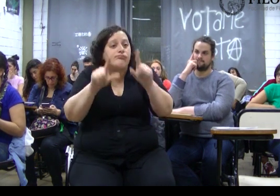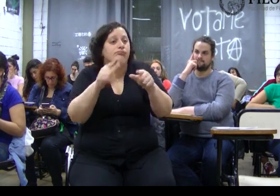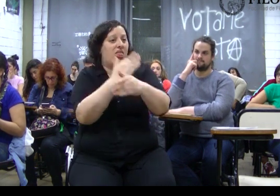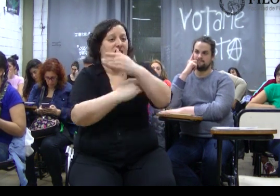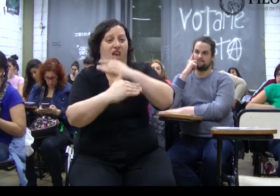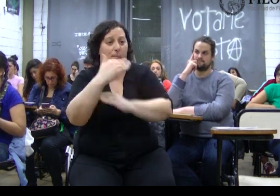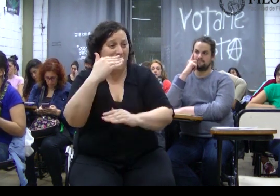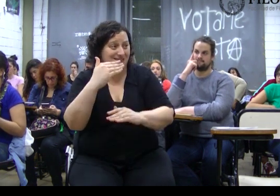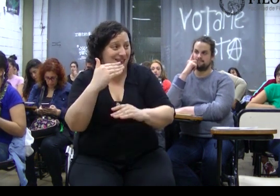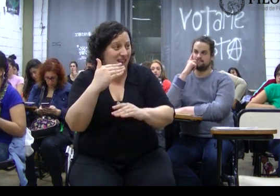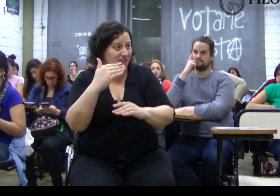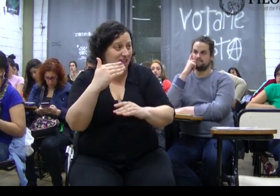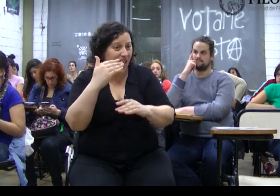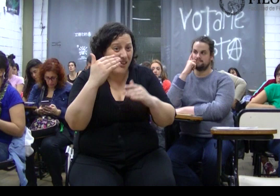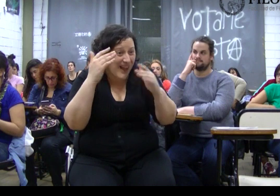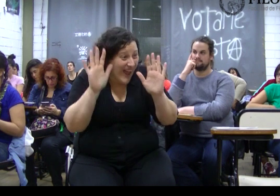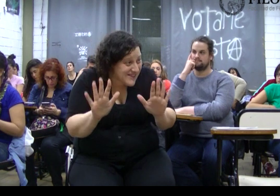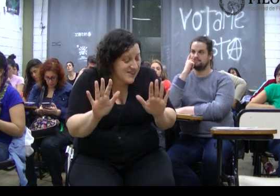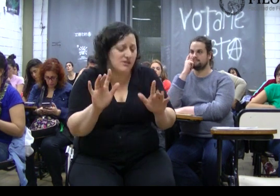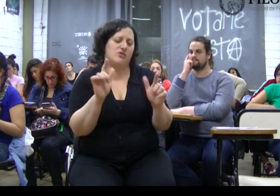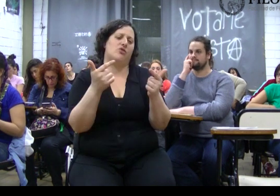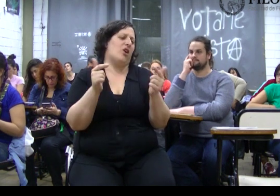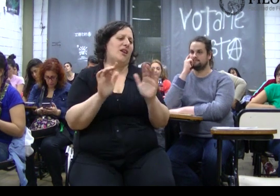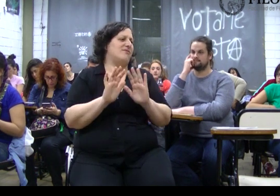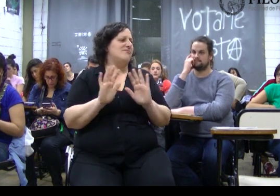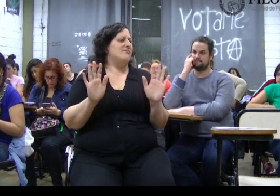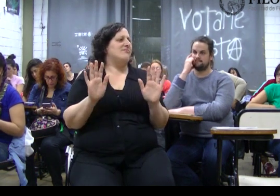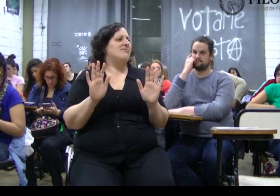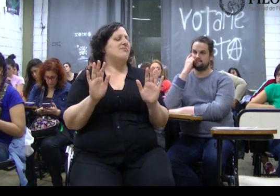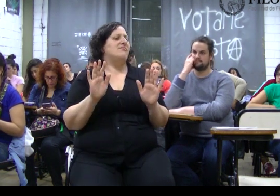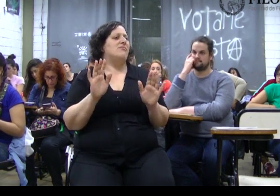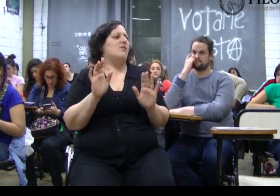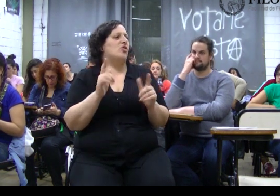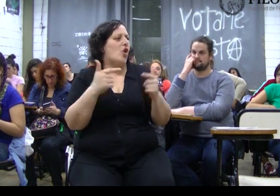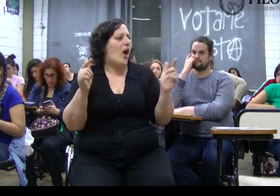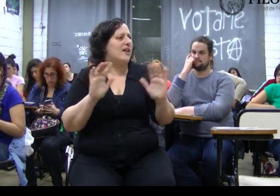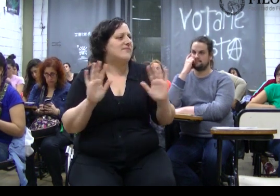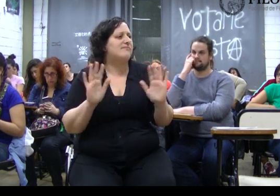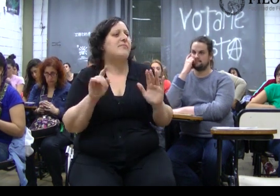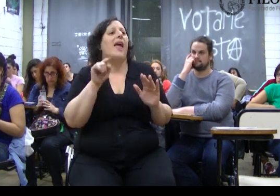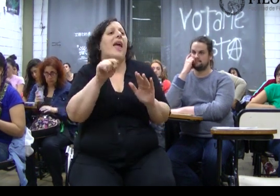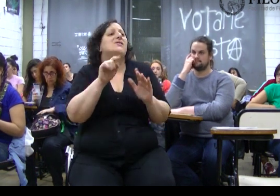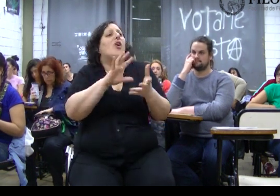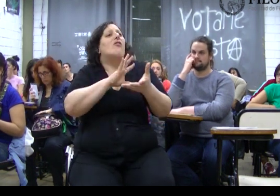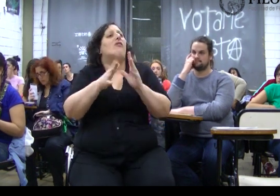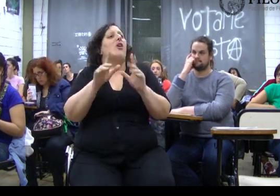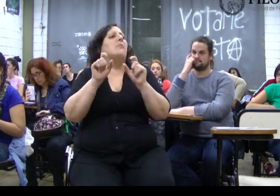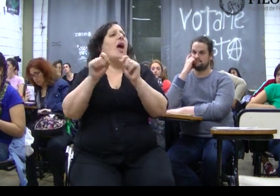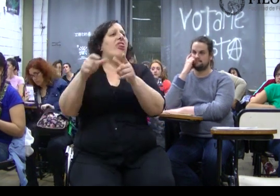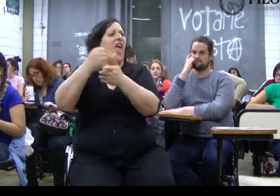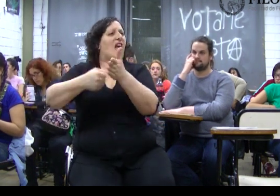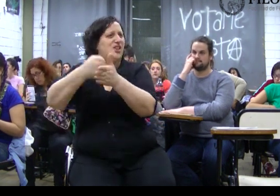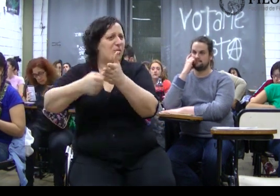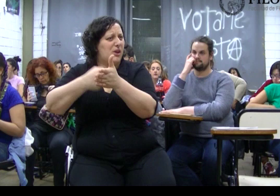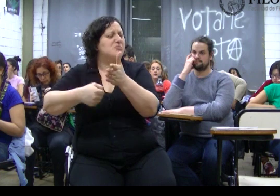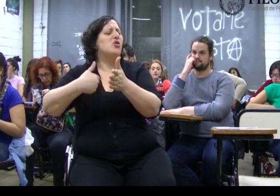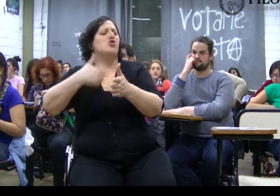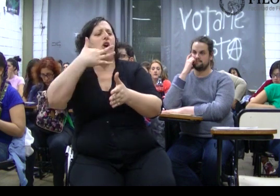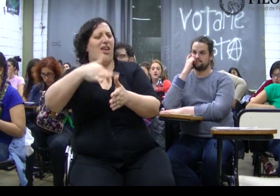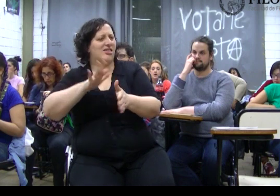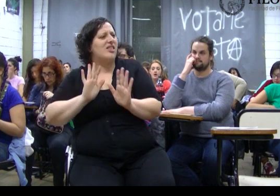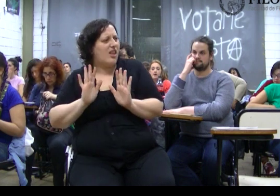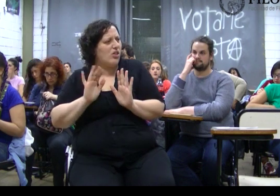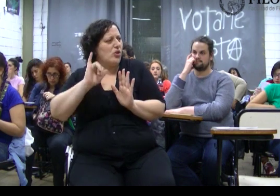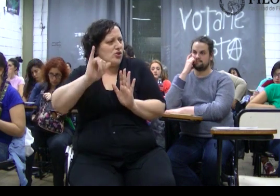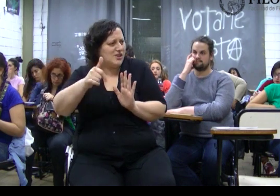disca. Utilizo la expresión disca porque es la que viene del activismo, son las expresiones con las que me siento cómoda al hablar, porque